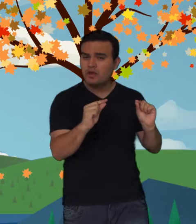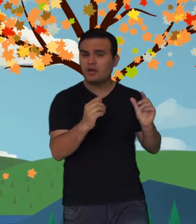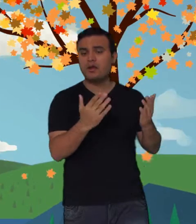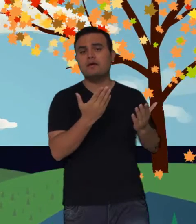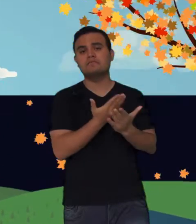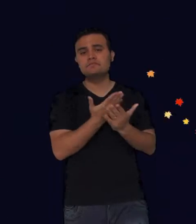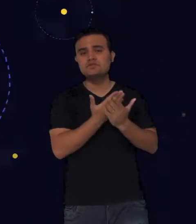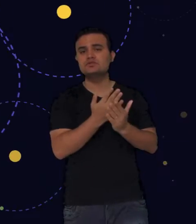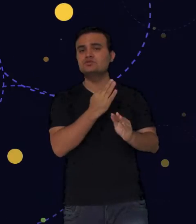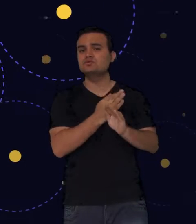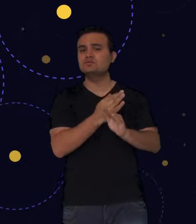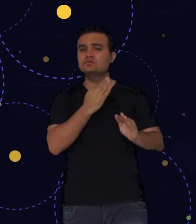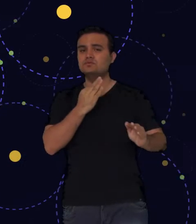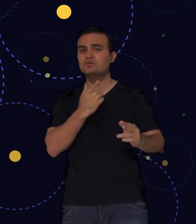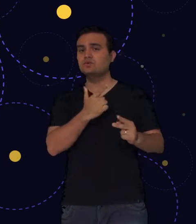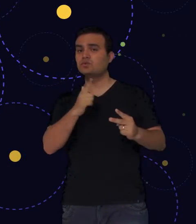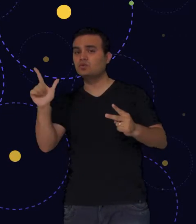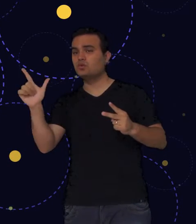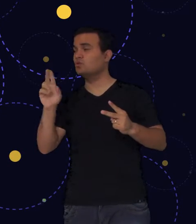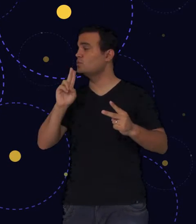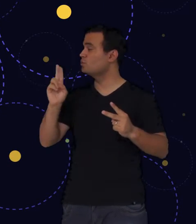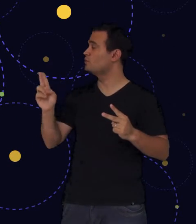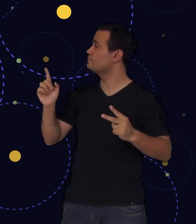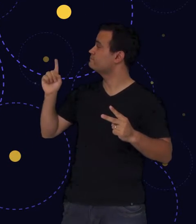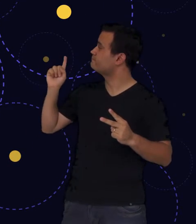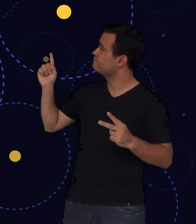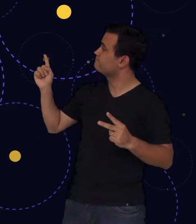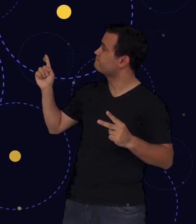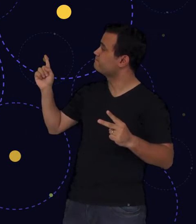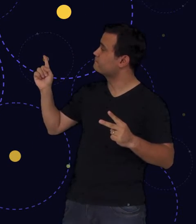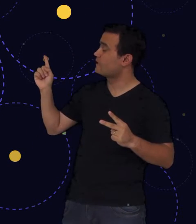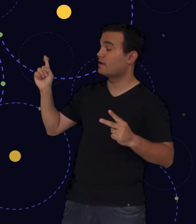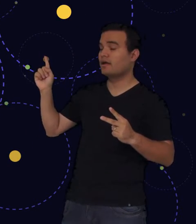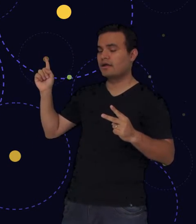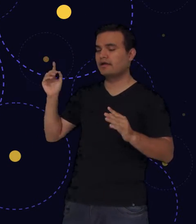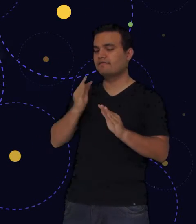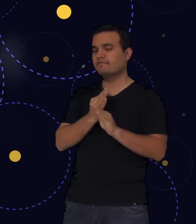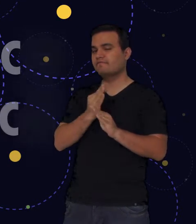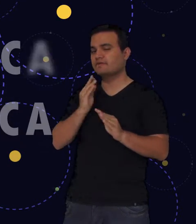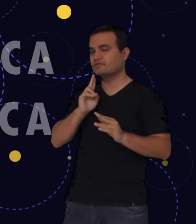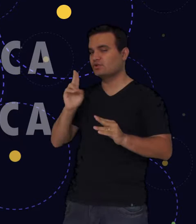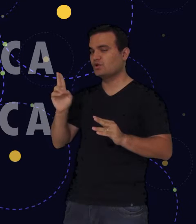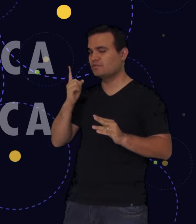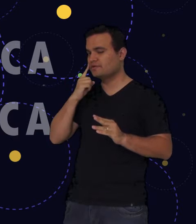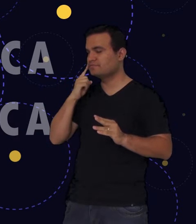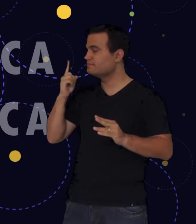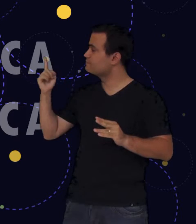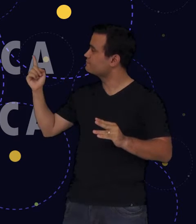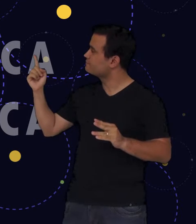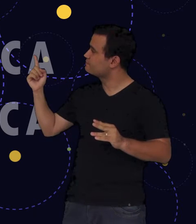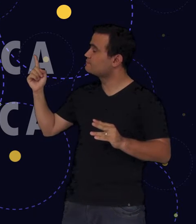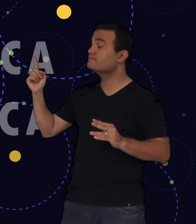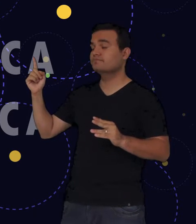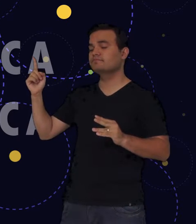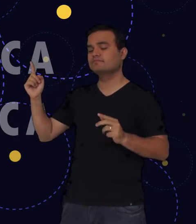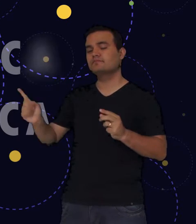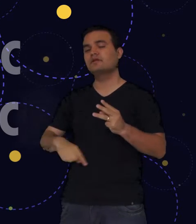pequenas, como partículas, por exemplo. Neste caso, funciona uma outra física, a mecânica quântica. E se